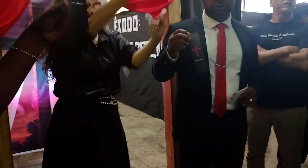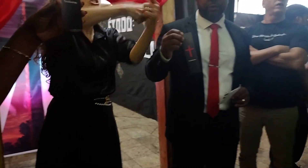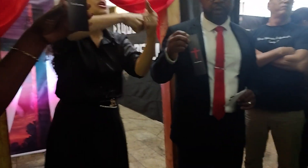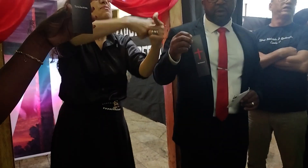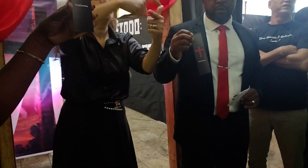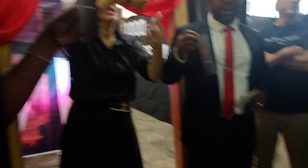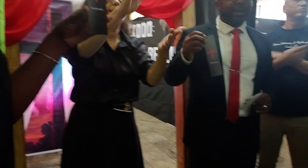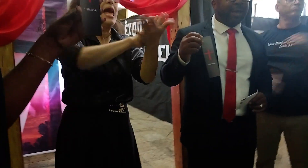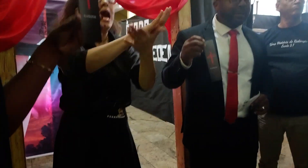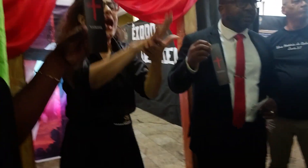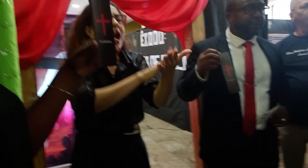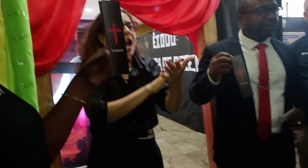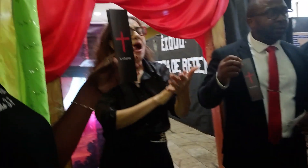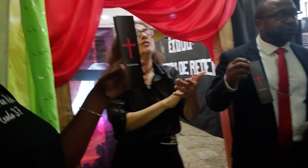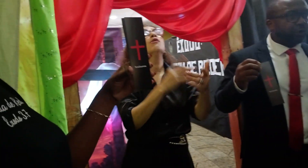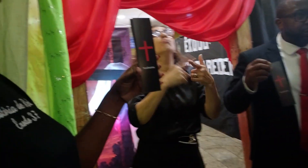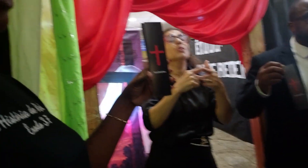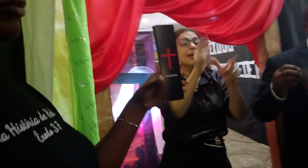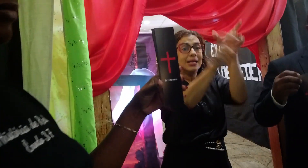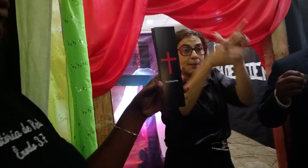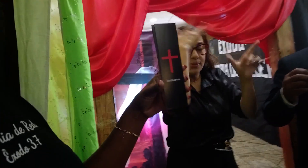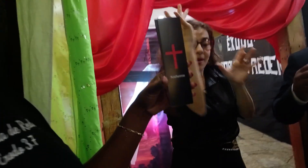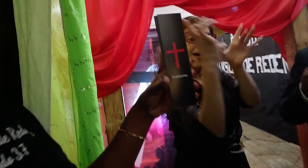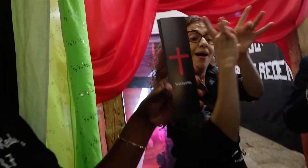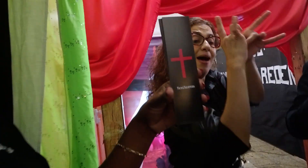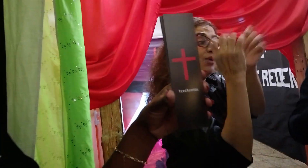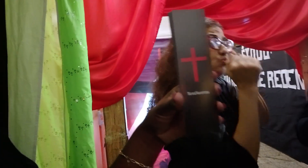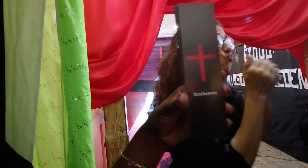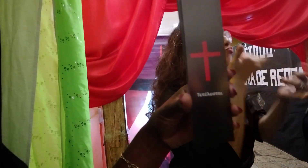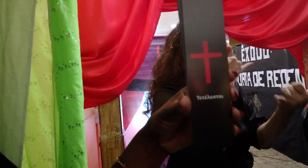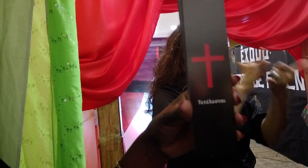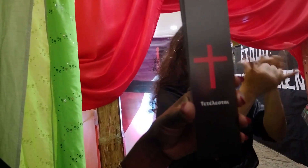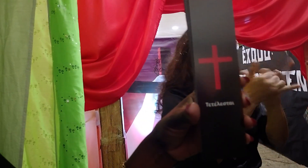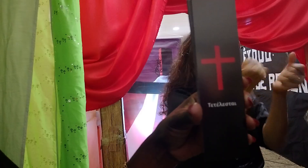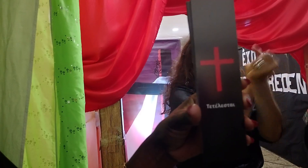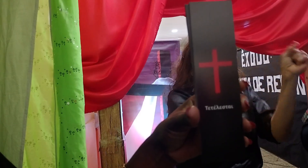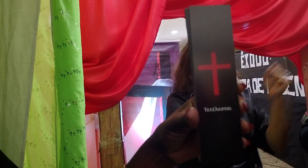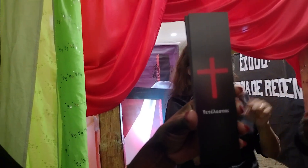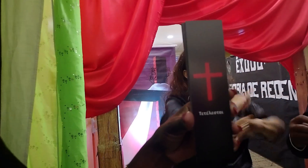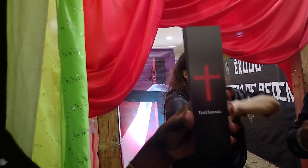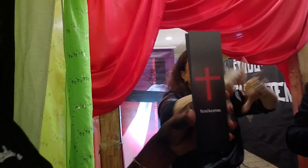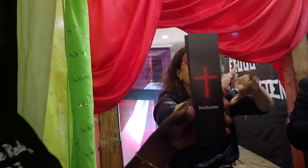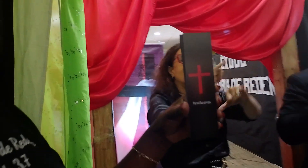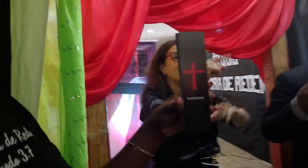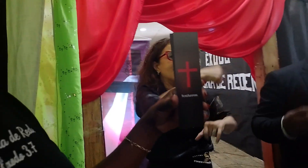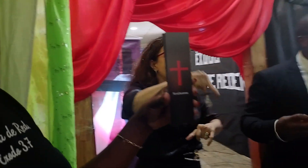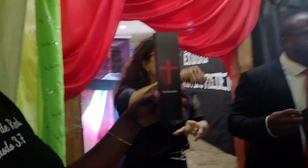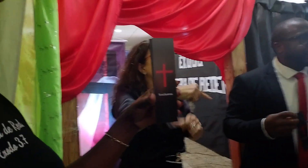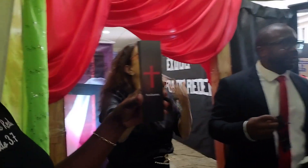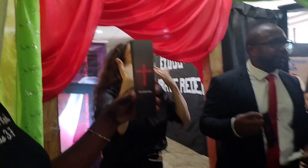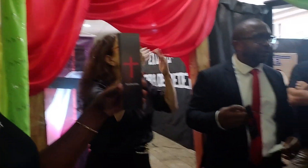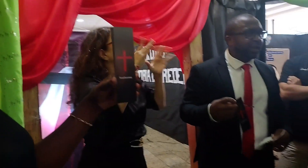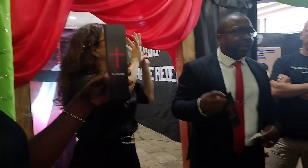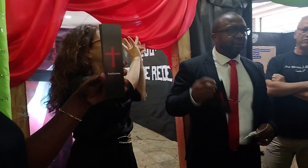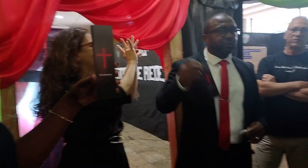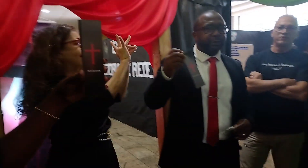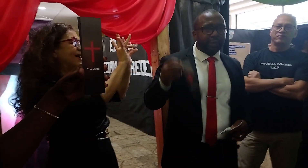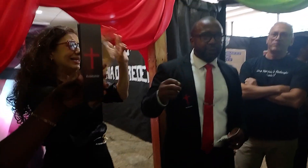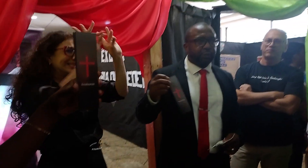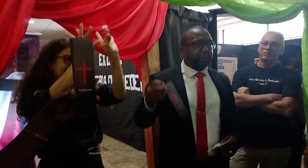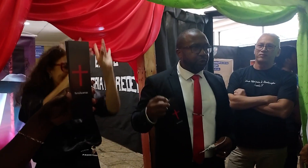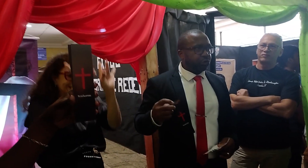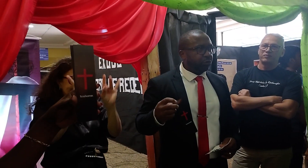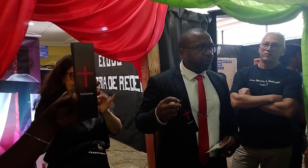Deus. Para aqueles que estão em Cristo Jesus. Tá? Então a mensagem que a gente quis trazer com esse cenário para vocês é que o sangue de